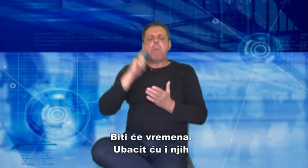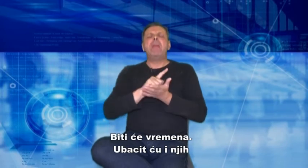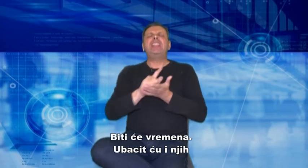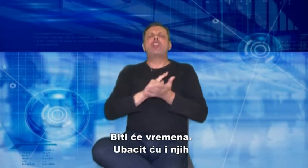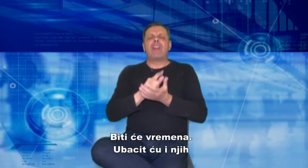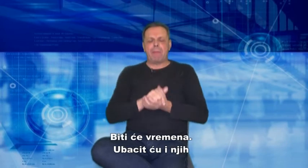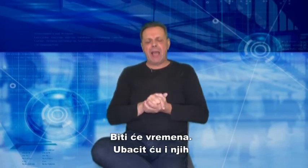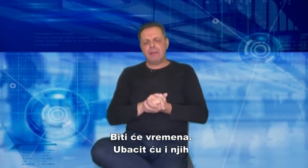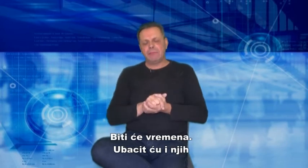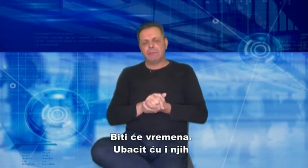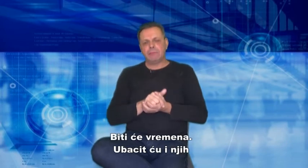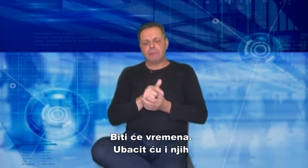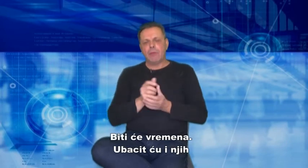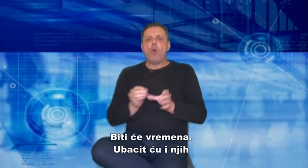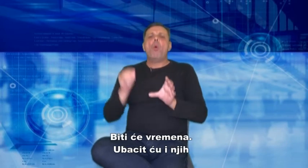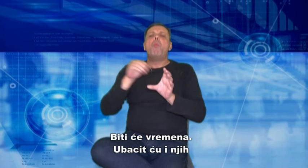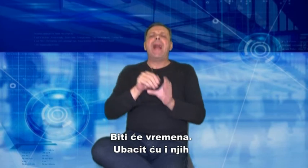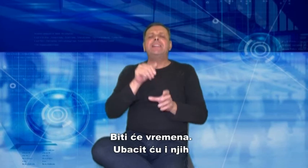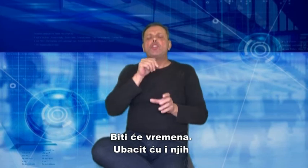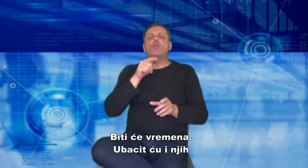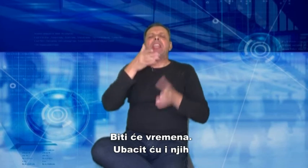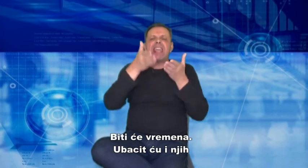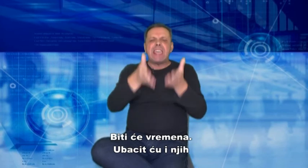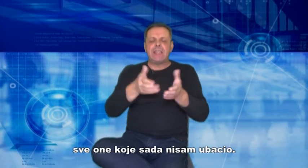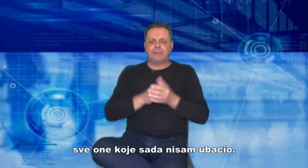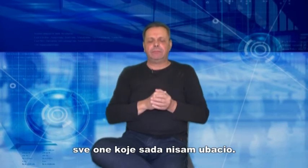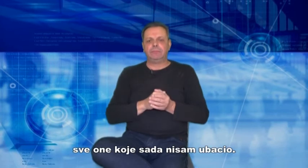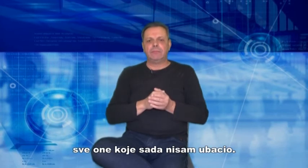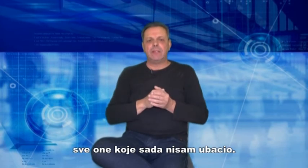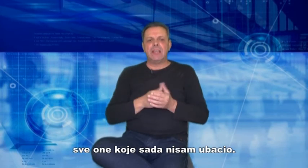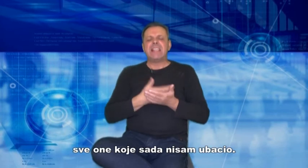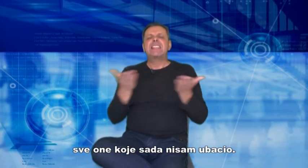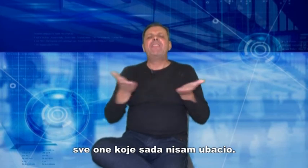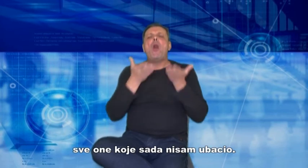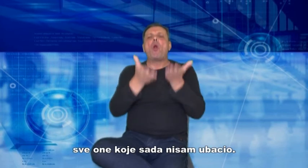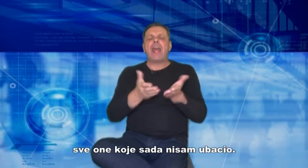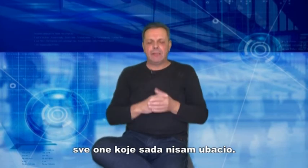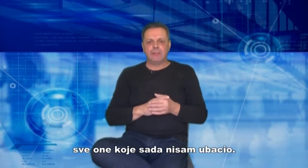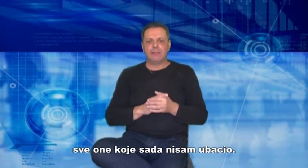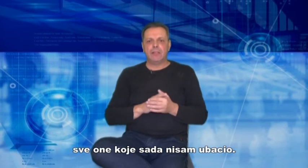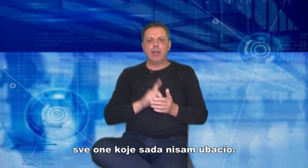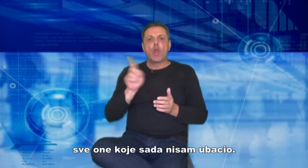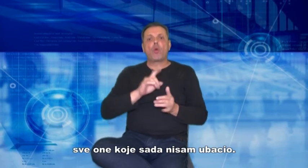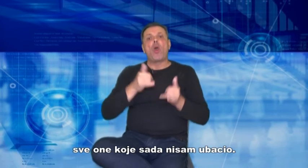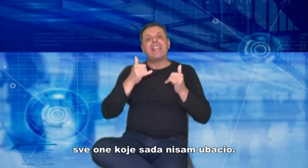Biti će vremena, ubacit ću i njih, sve one koje